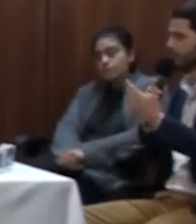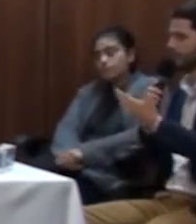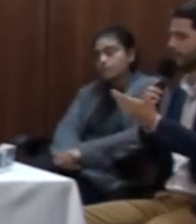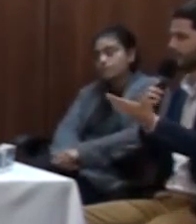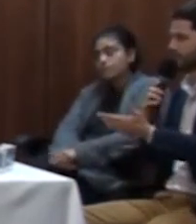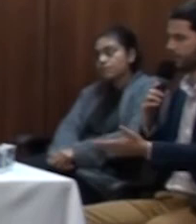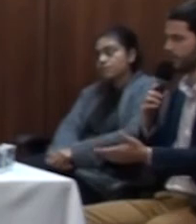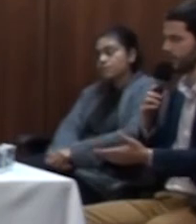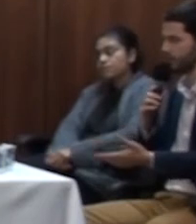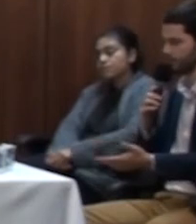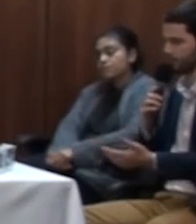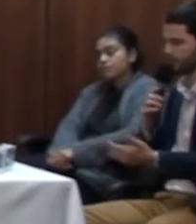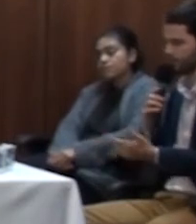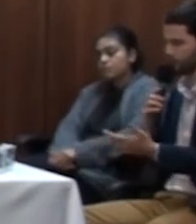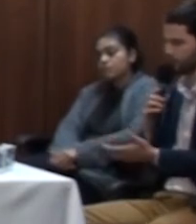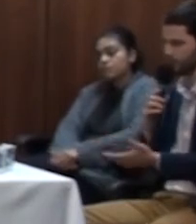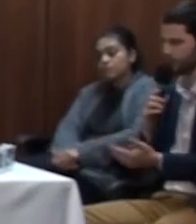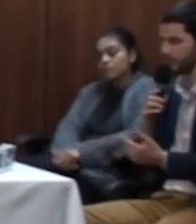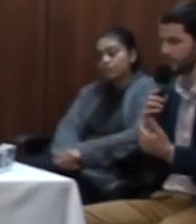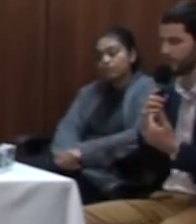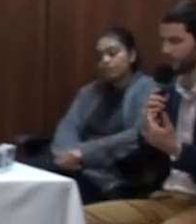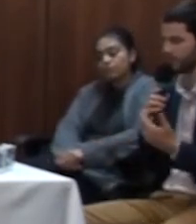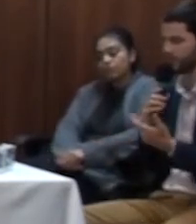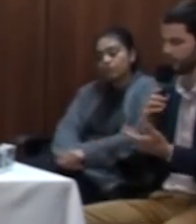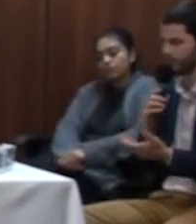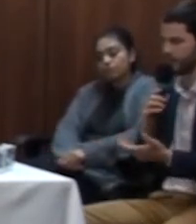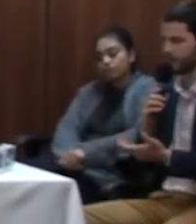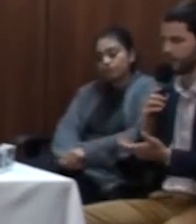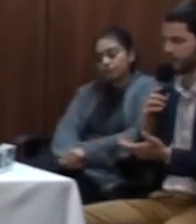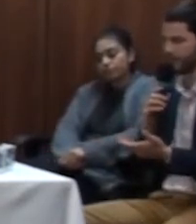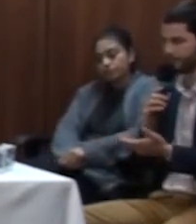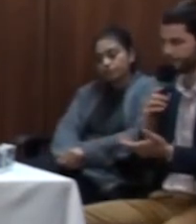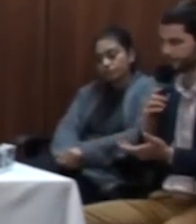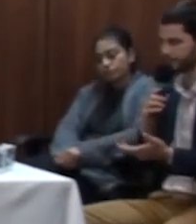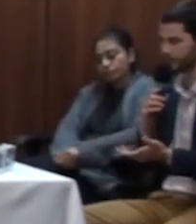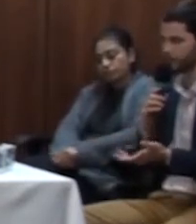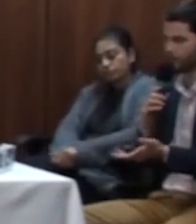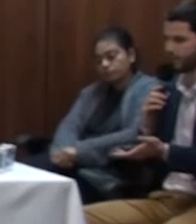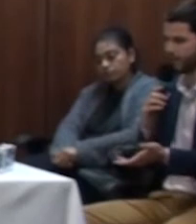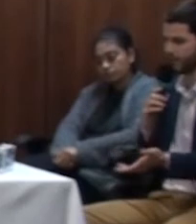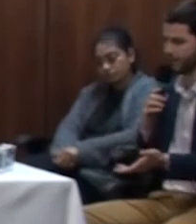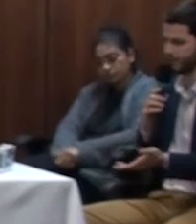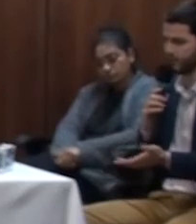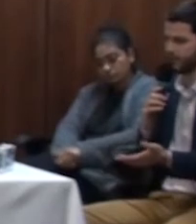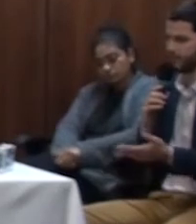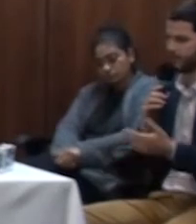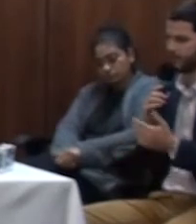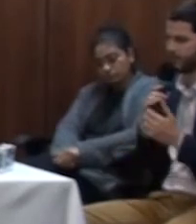Eu acho que a Defensoria, nos últimos anos, tem se debruçado de uma